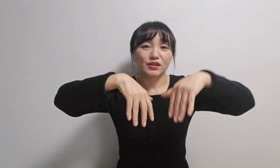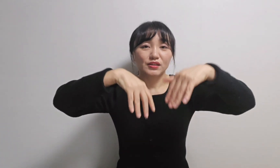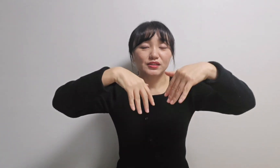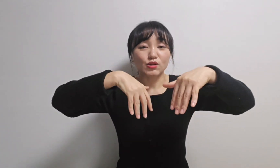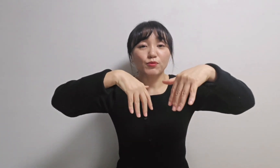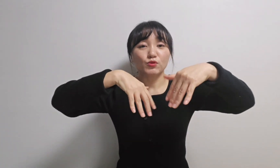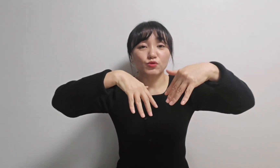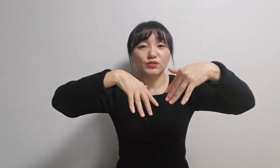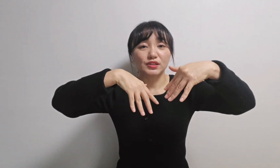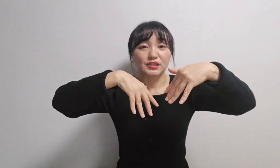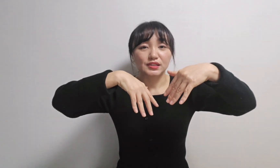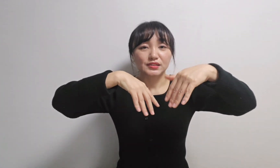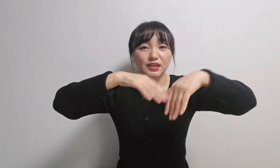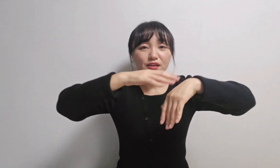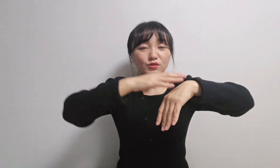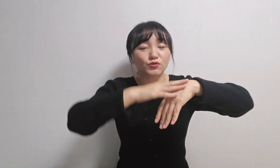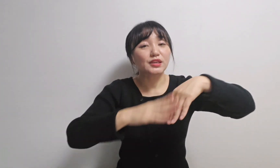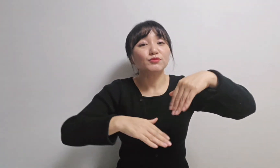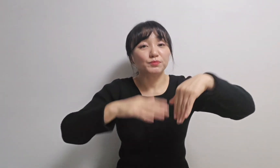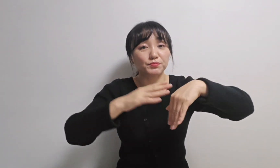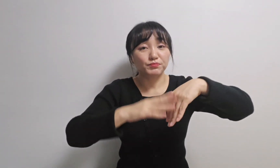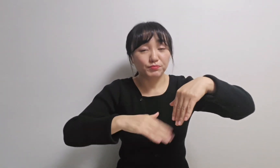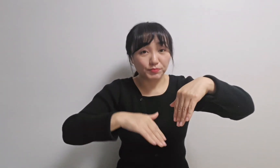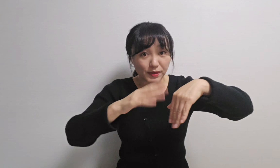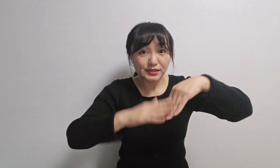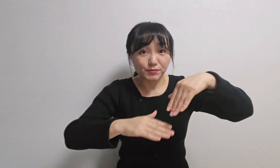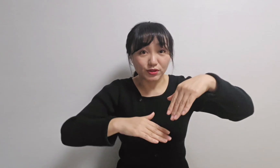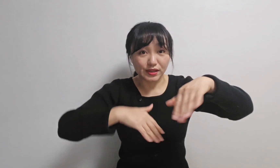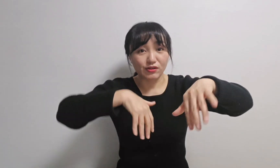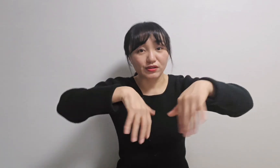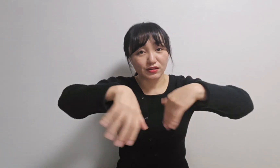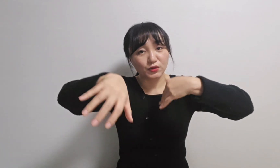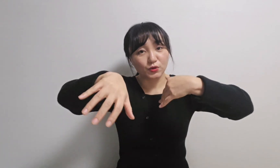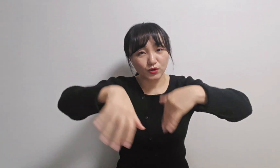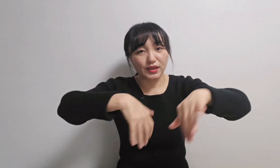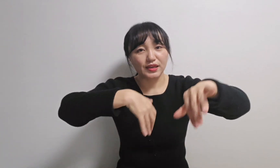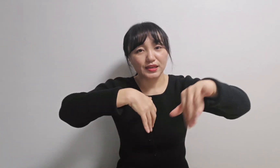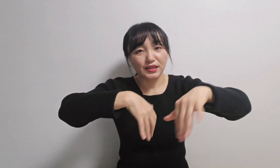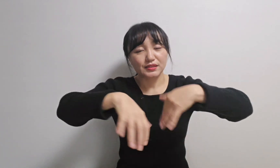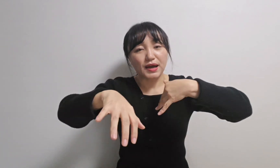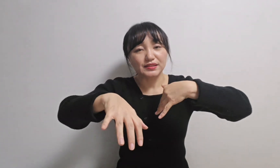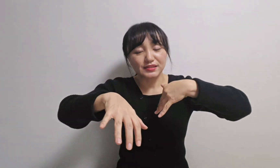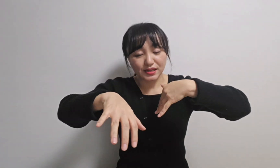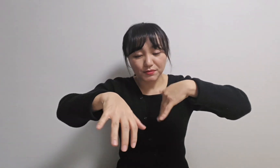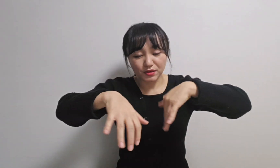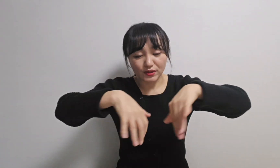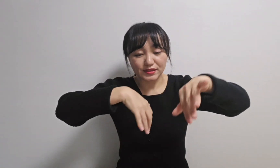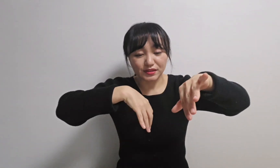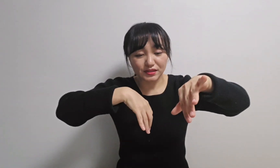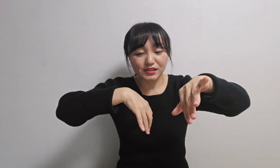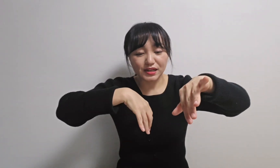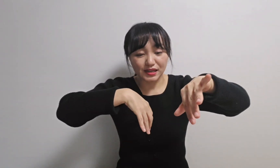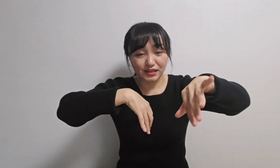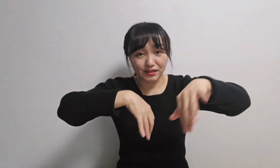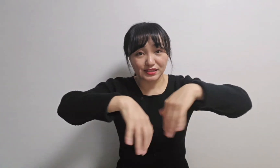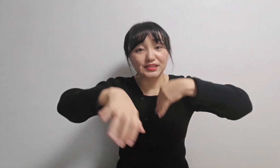이때 접고 손에 힘을 빼시면 돼요. 이렇게 이제 많은 사람이 길가에 이렇게